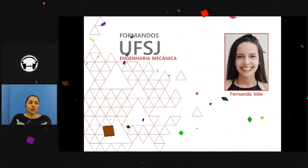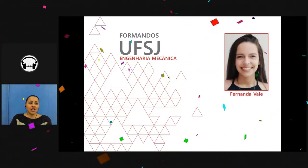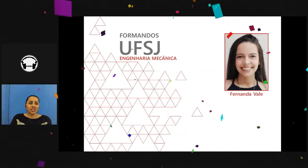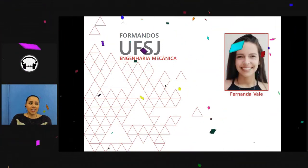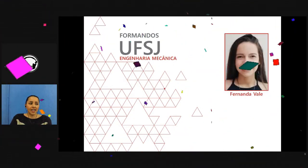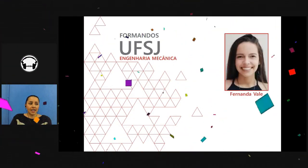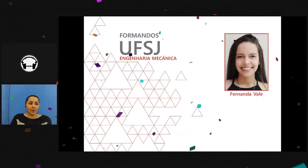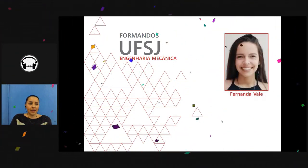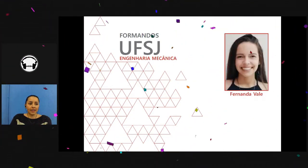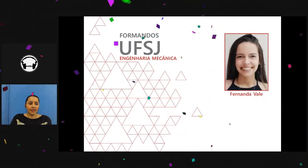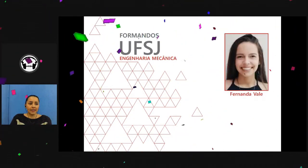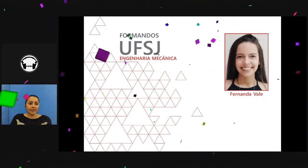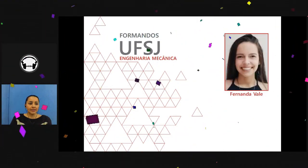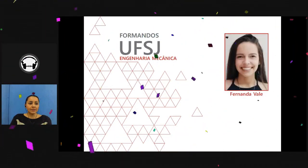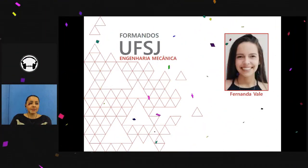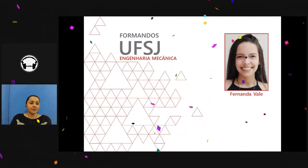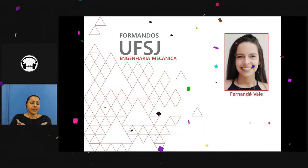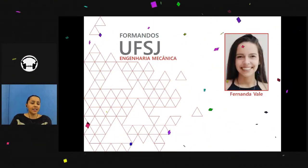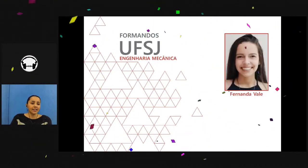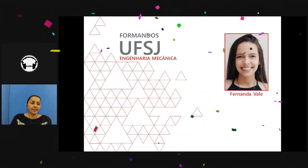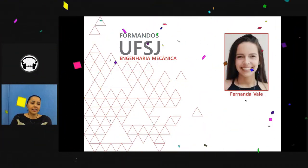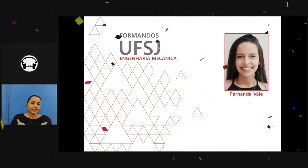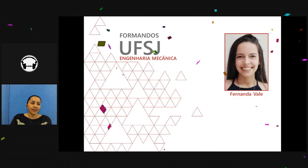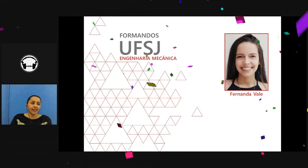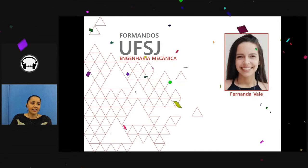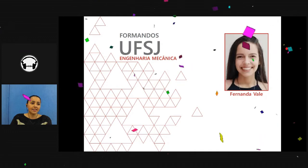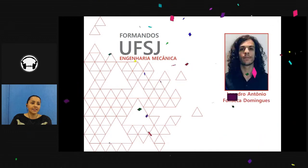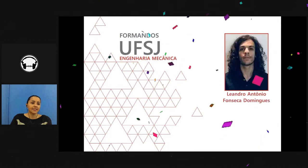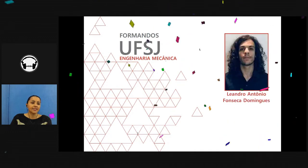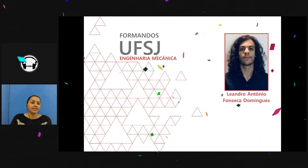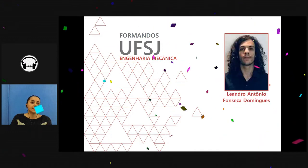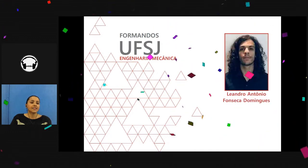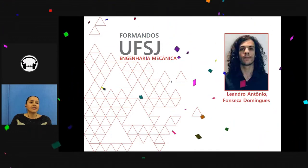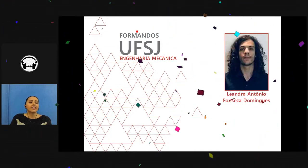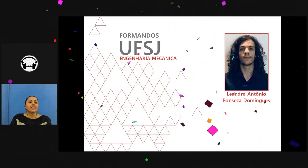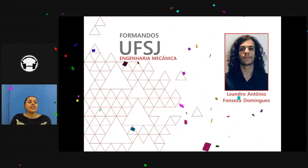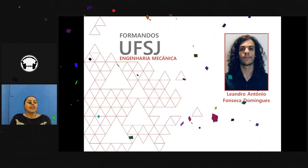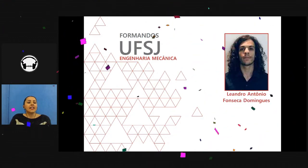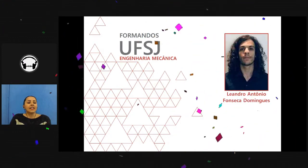No curso de Engenharia Mecânica, Fernanda Vale,